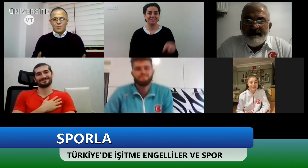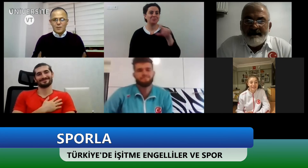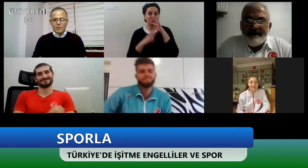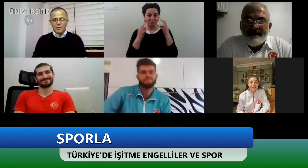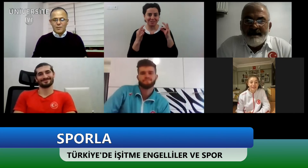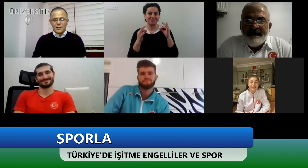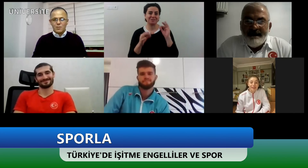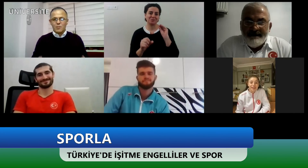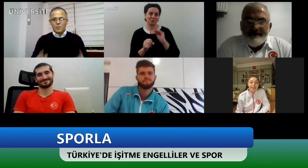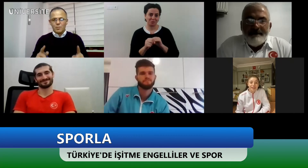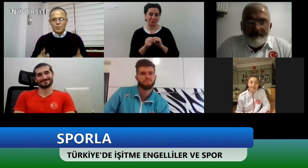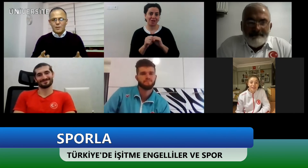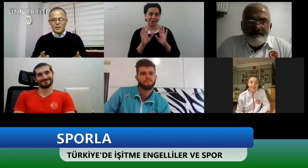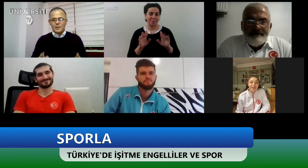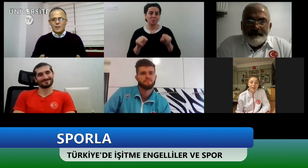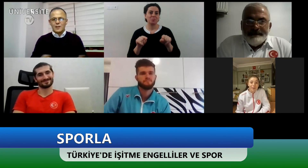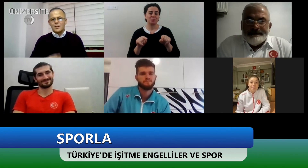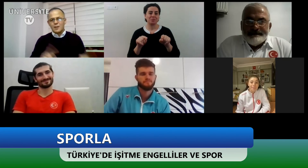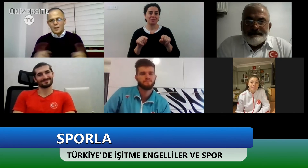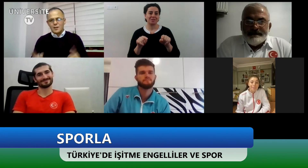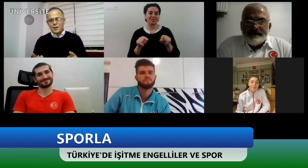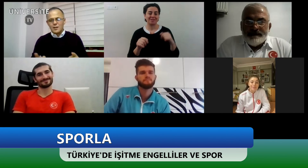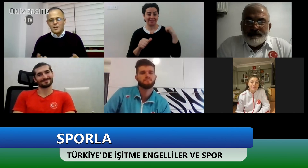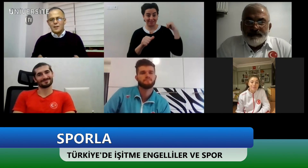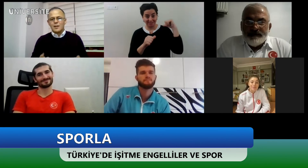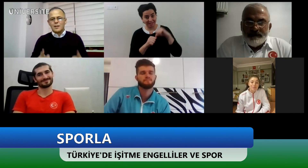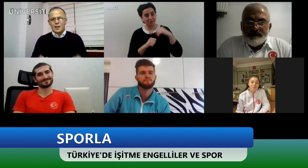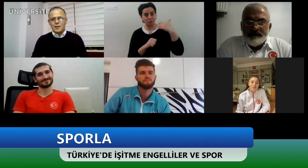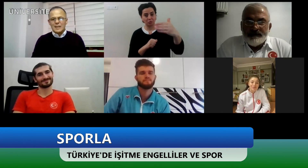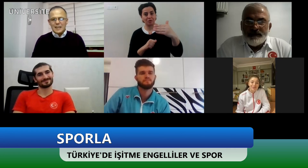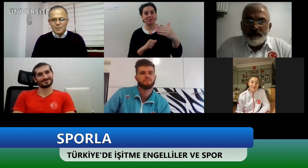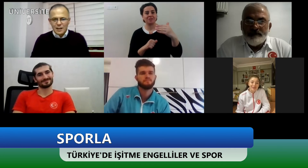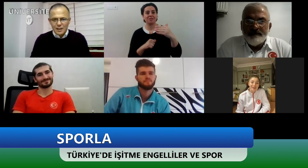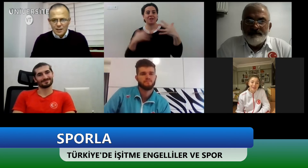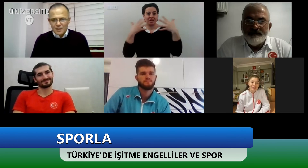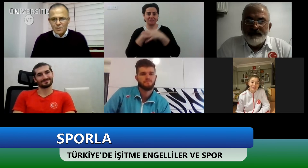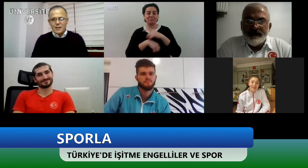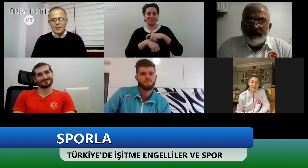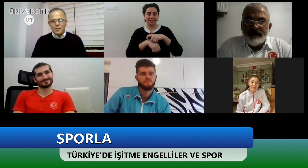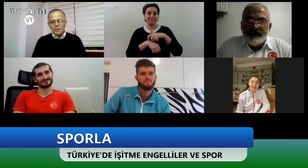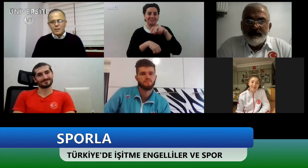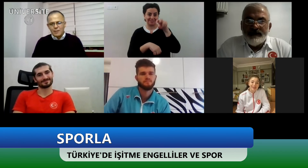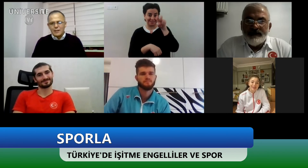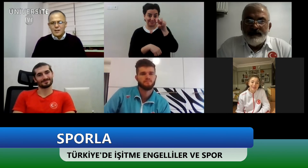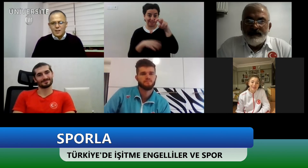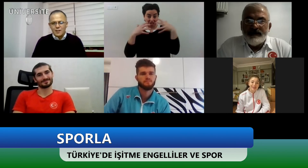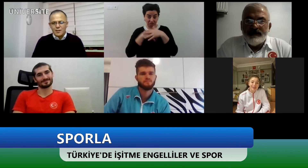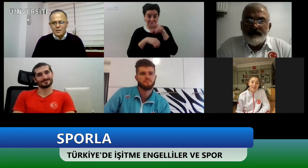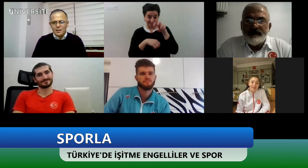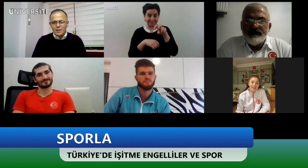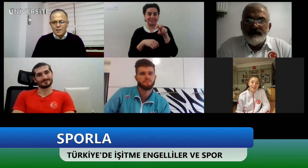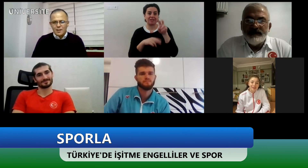Müsaadenizle programı tamamlamak istiyorum ama bu programın tekrarını saat 20'de Üniversite TV tekrar